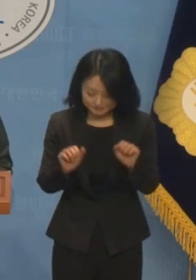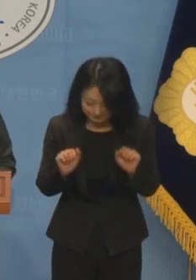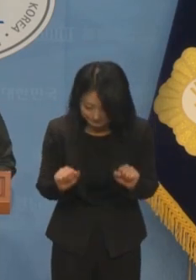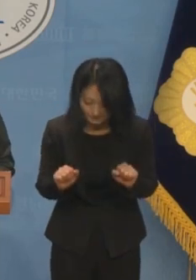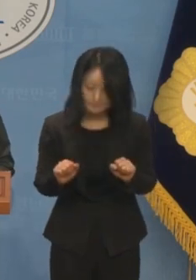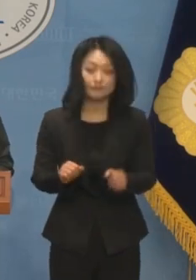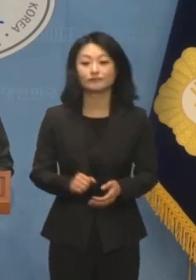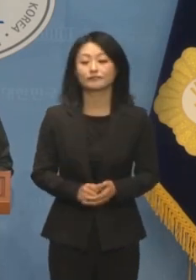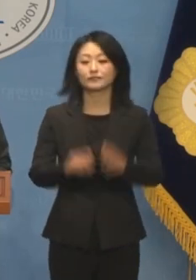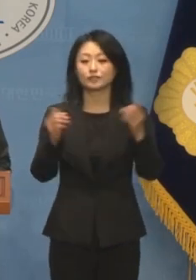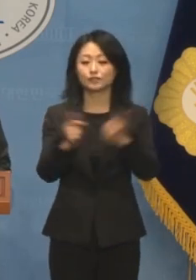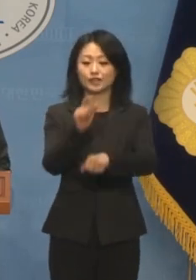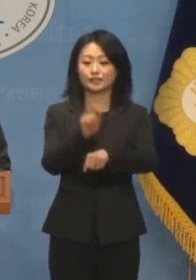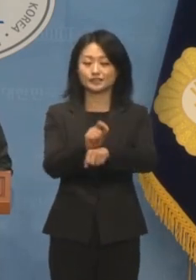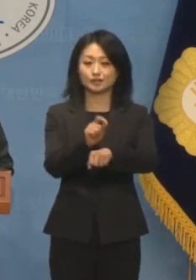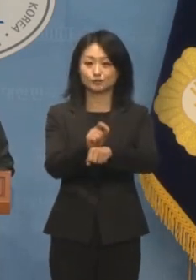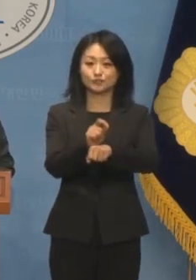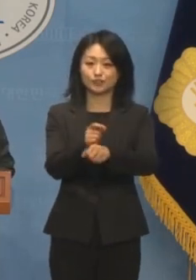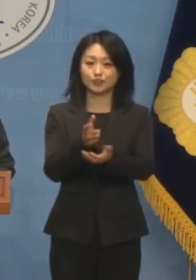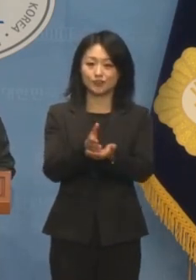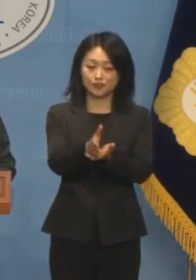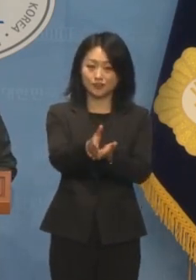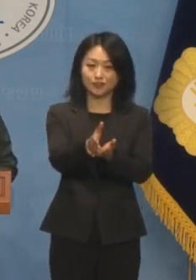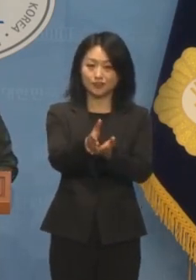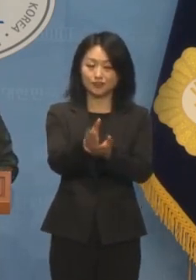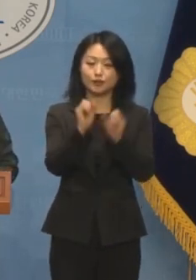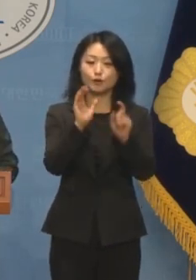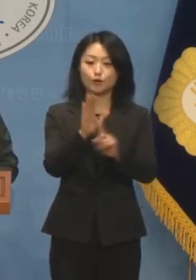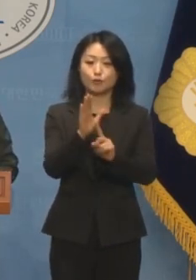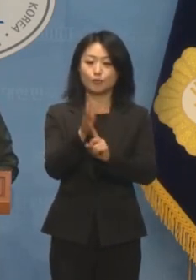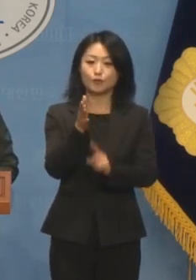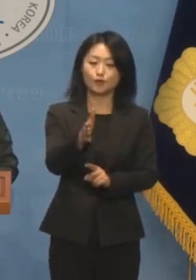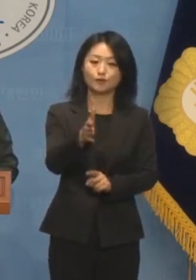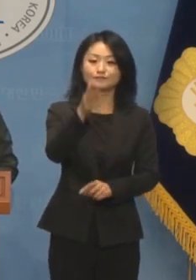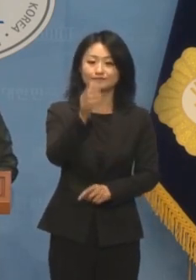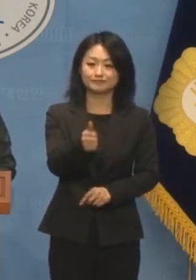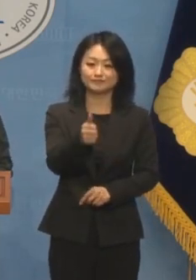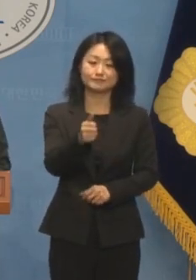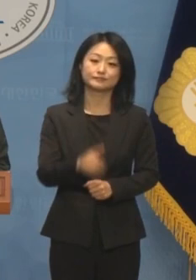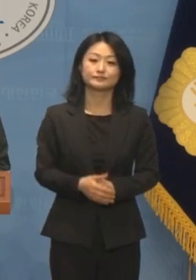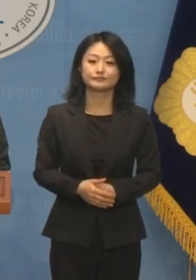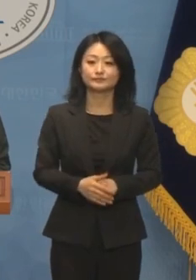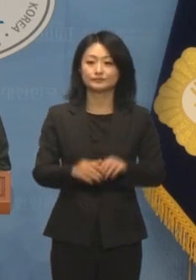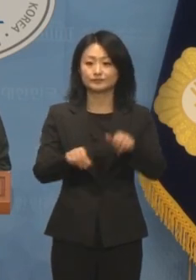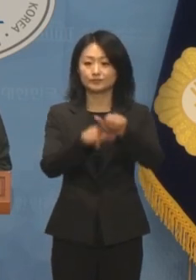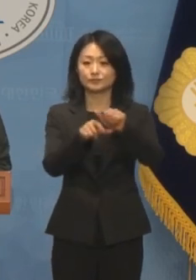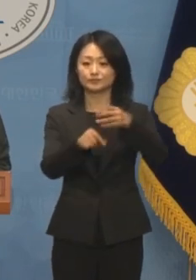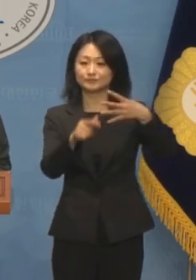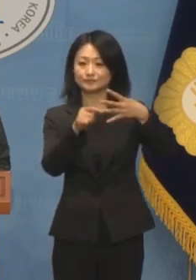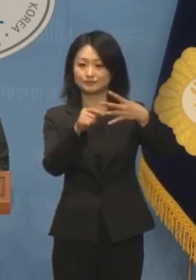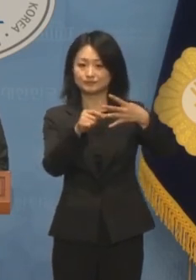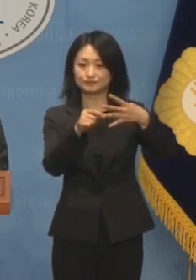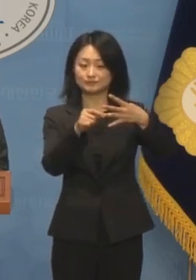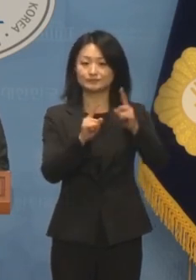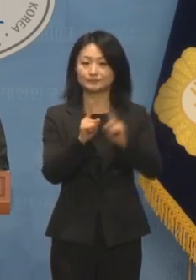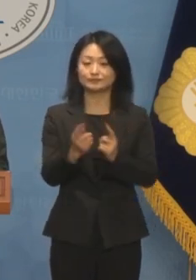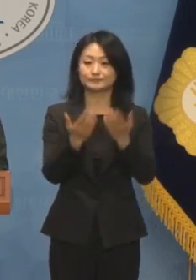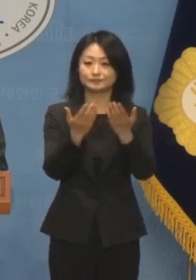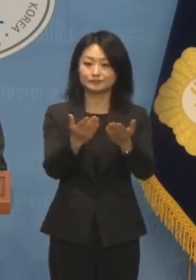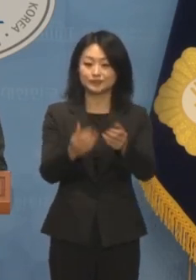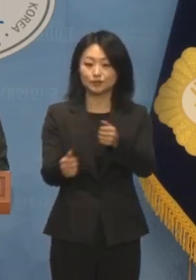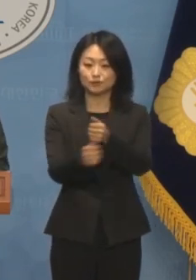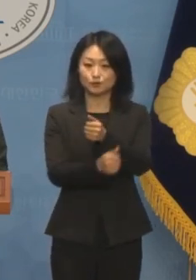안녕하십니까. 국회 사무처 공보기획관입니다. 5월 셋째 주 정례 브리핑을 시작하겠습니다. 먼저